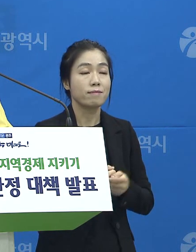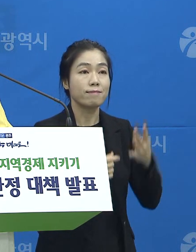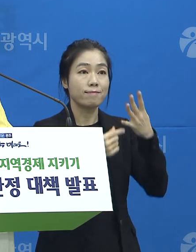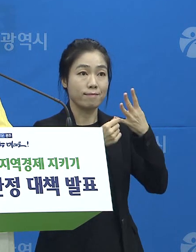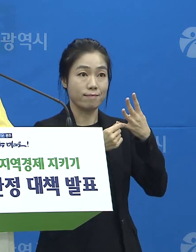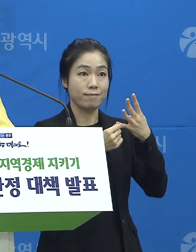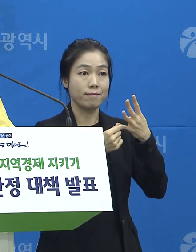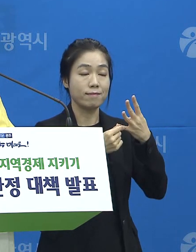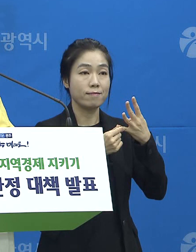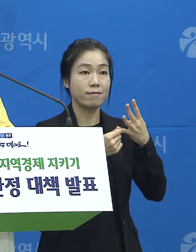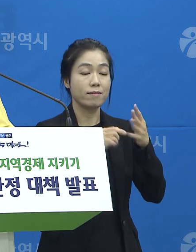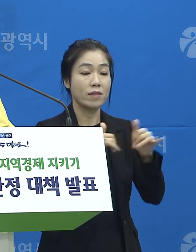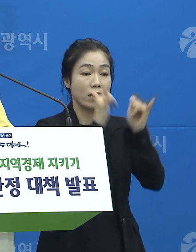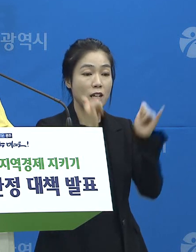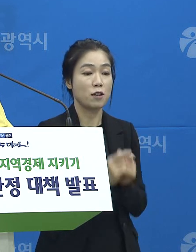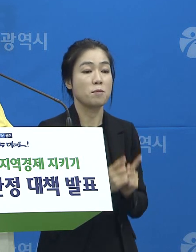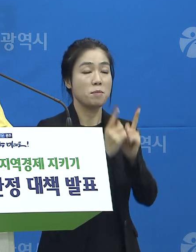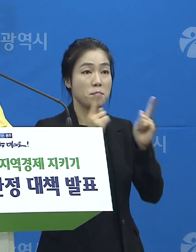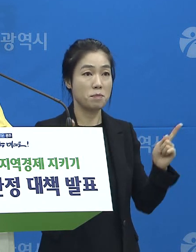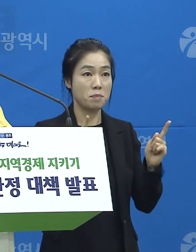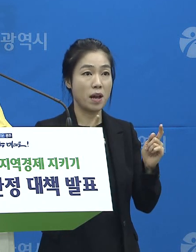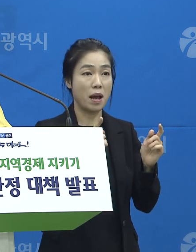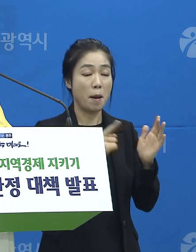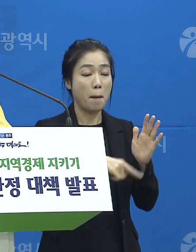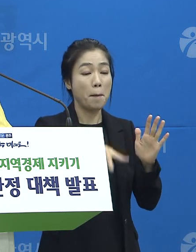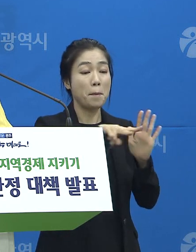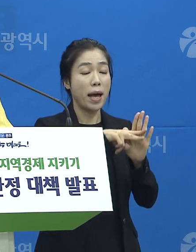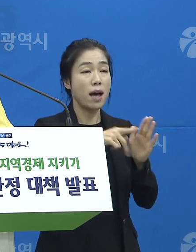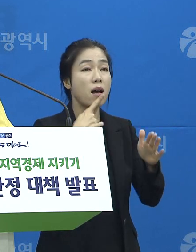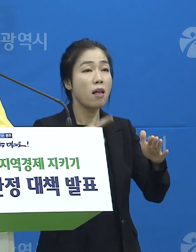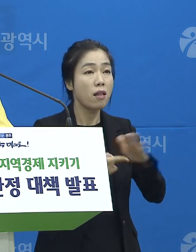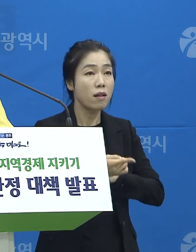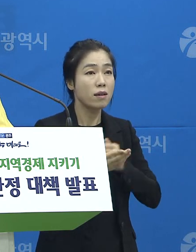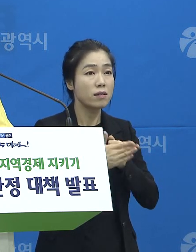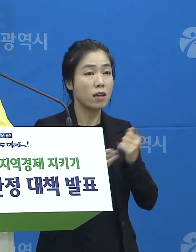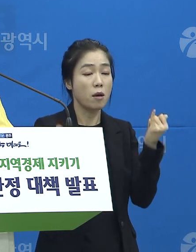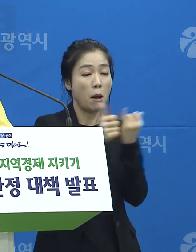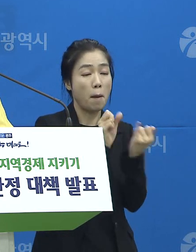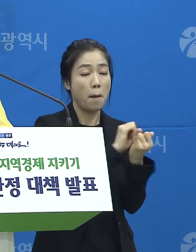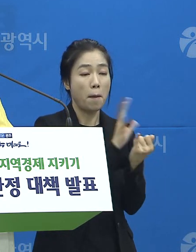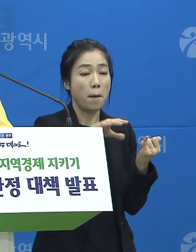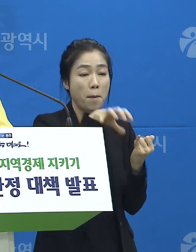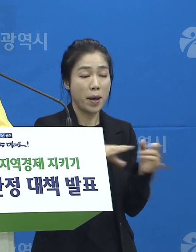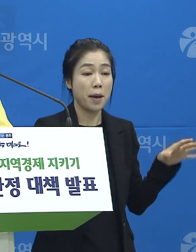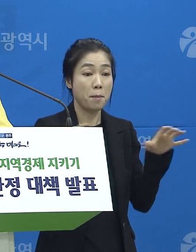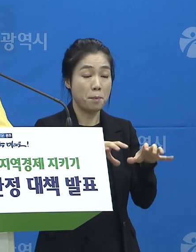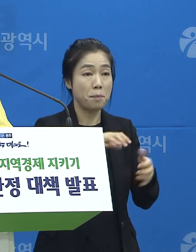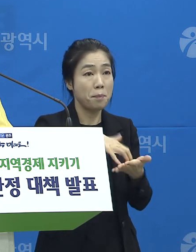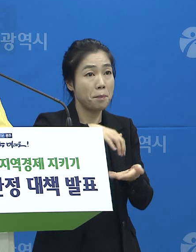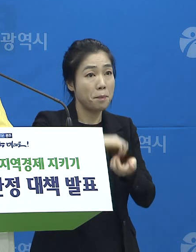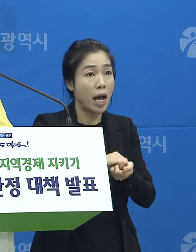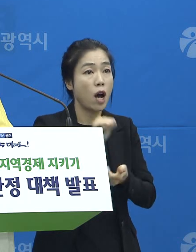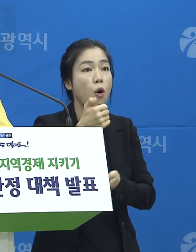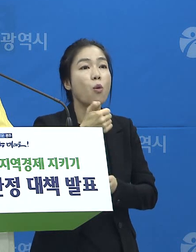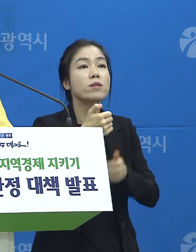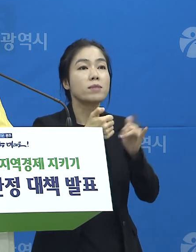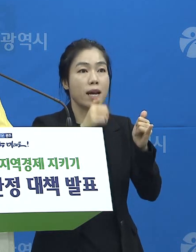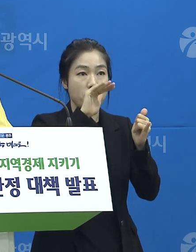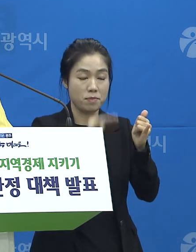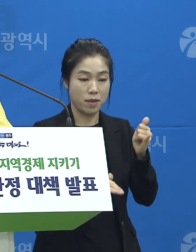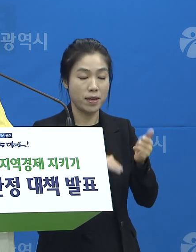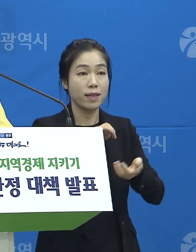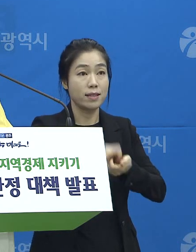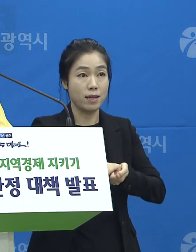넷째, 사회적 거리두기 2단계 시행으로 애식장 집합인원이 50명 미만으로